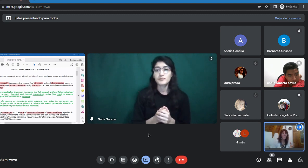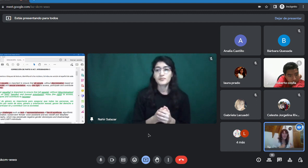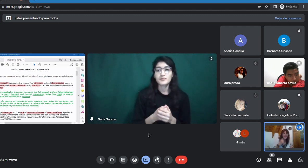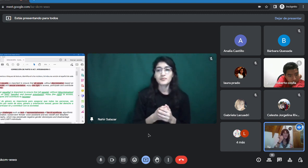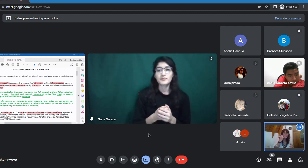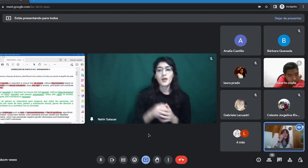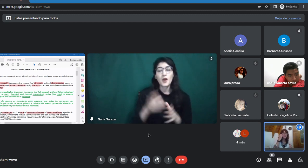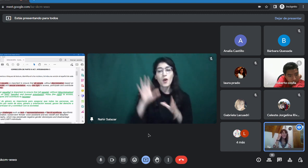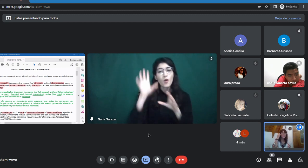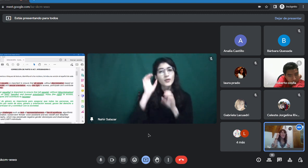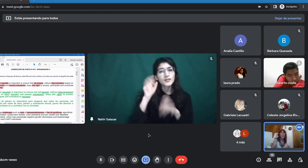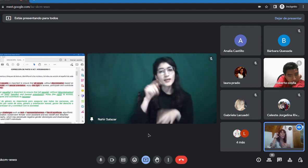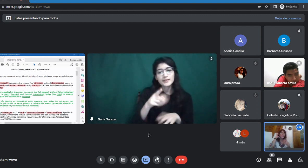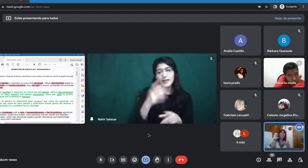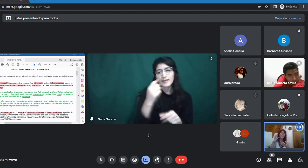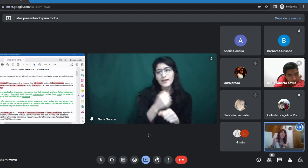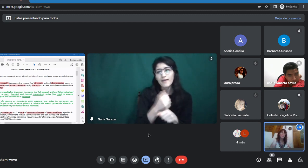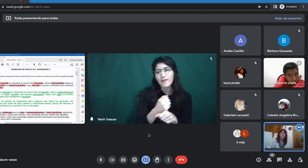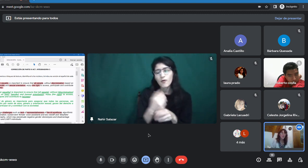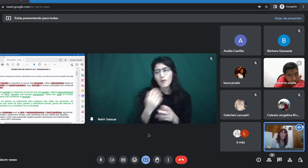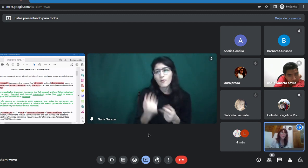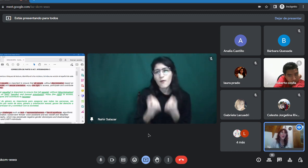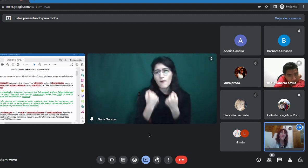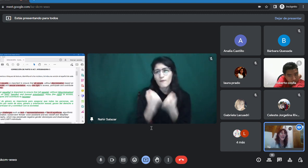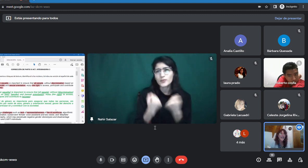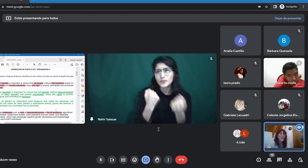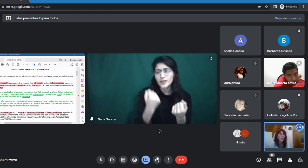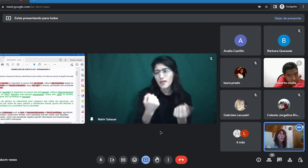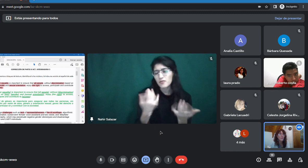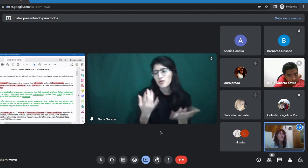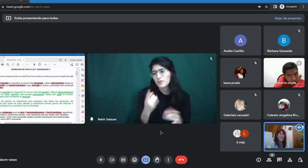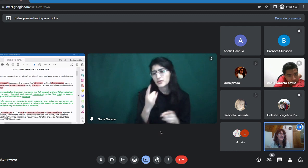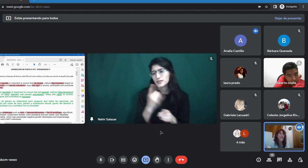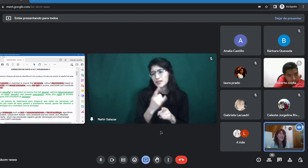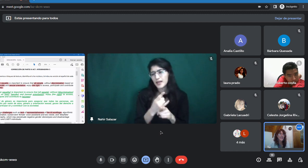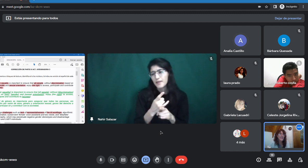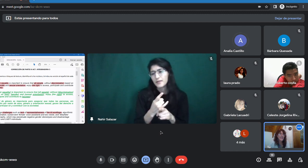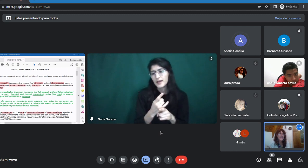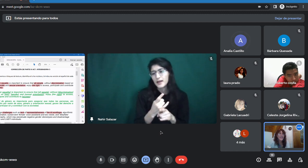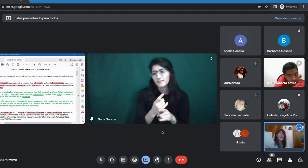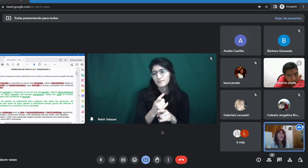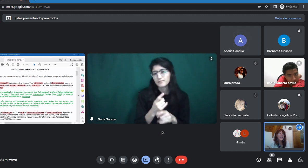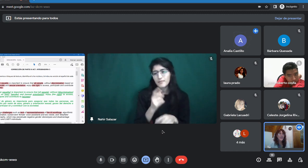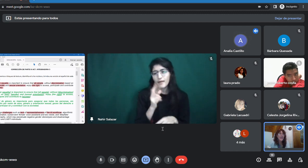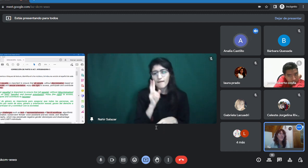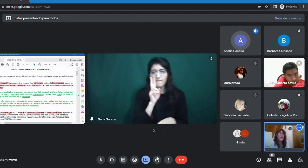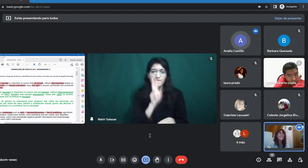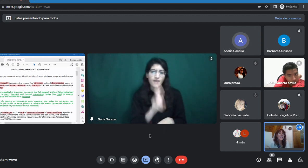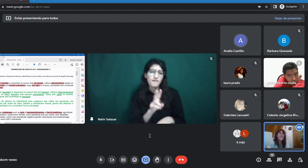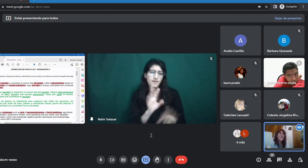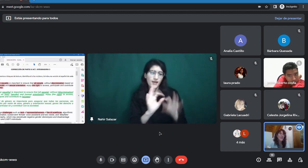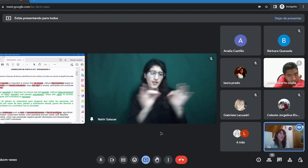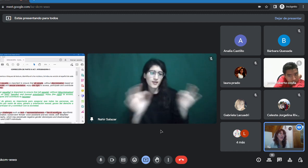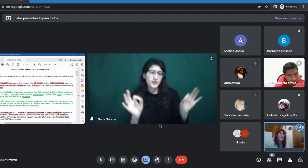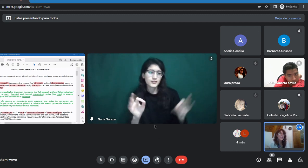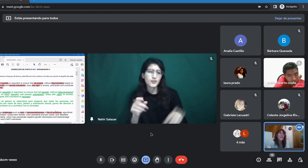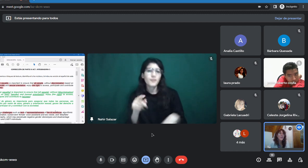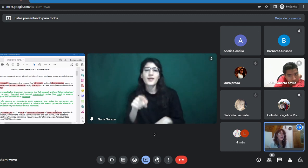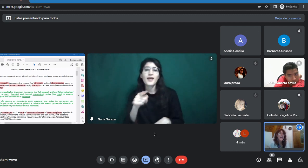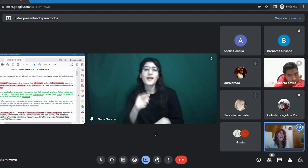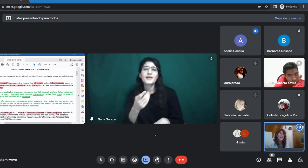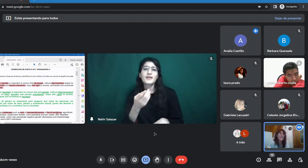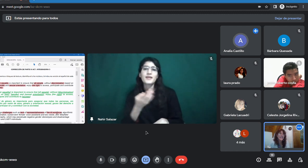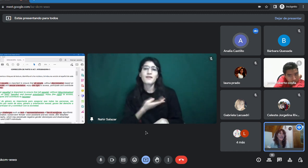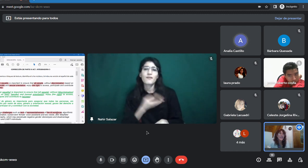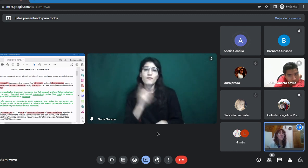forzado parece más frecuente el uso, pero acá el núcleo es fuerza. Y la fuerza de trabajo, la fuerza